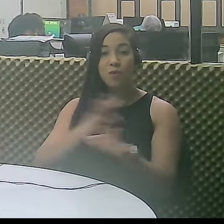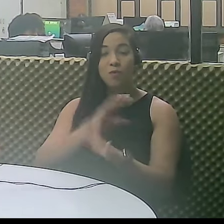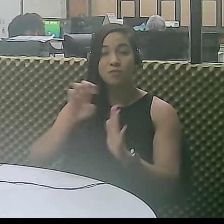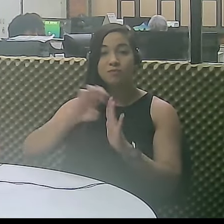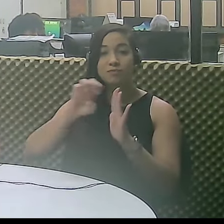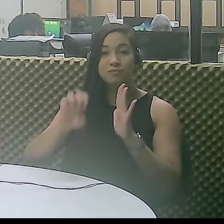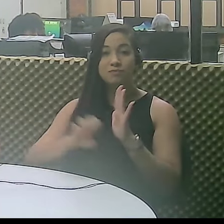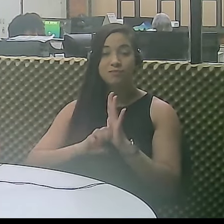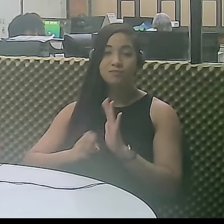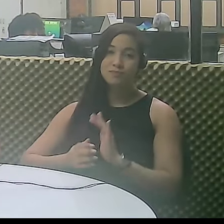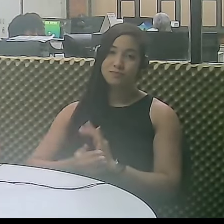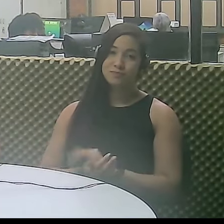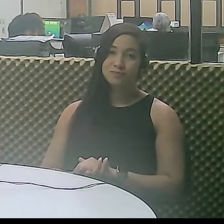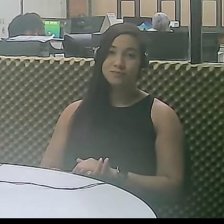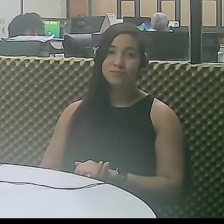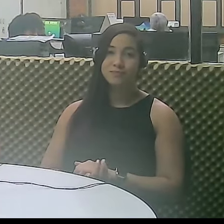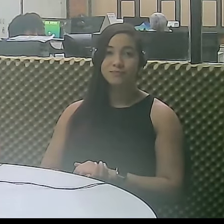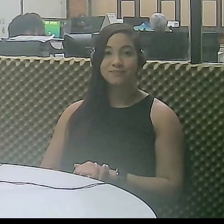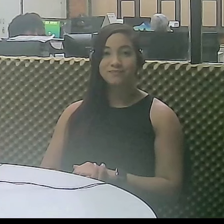edital.